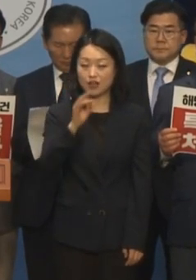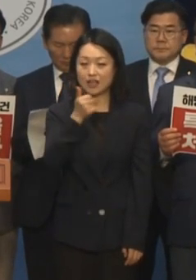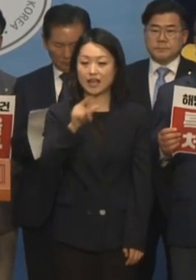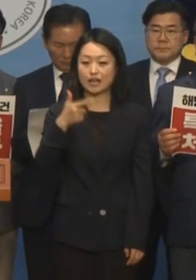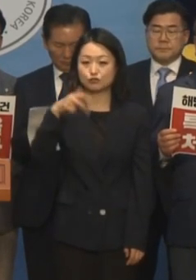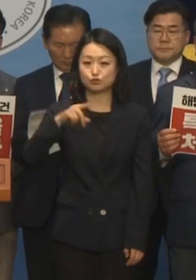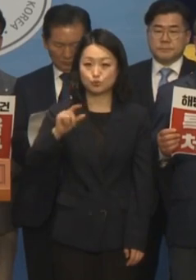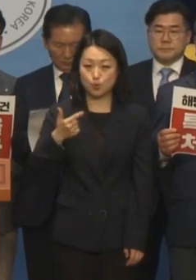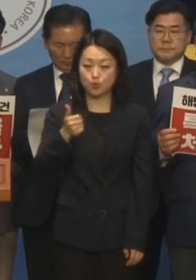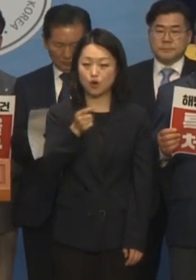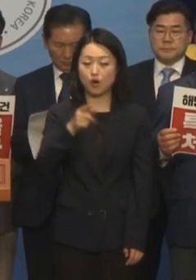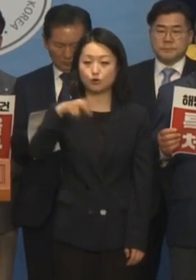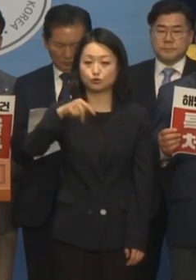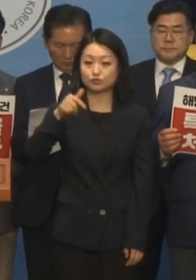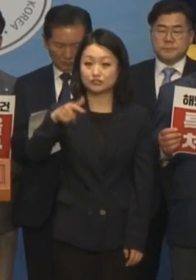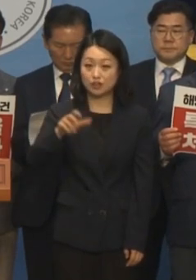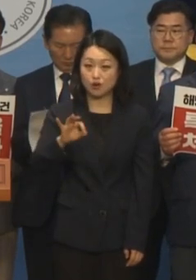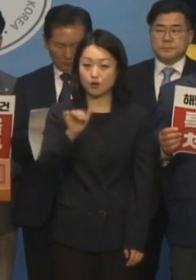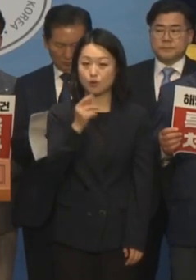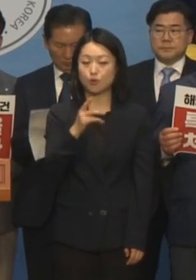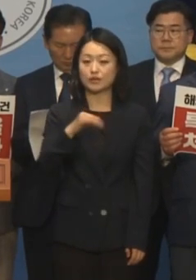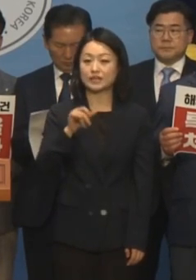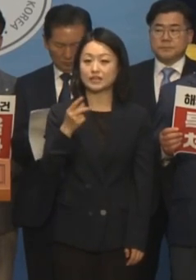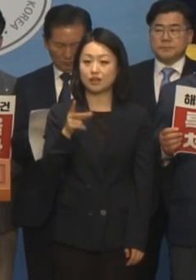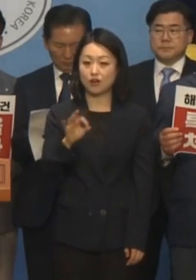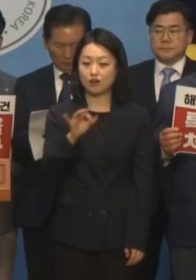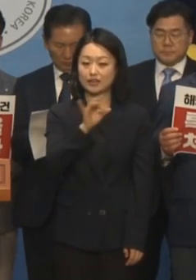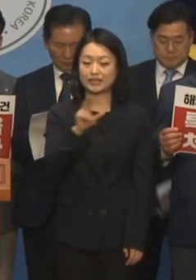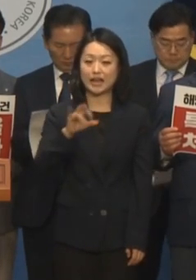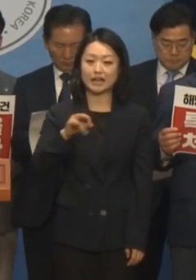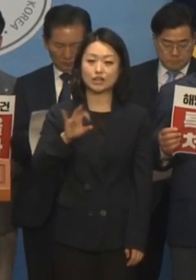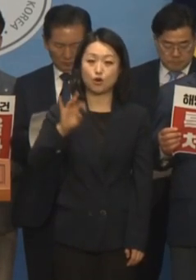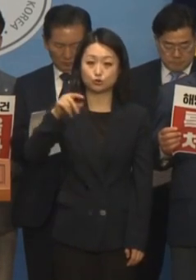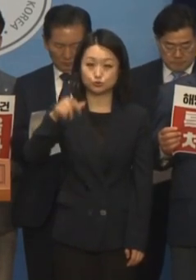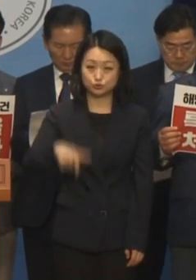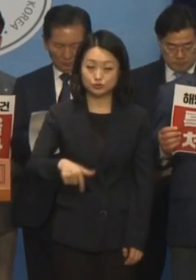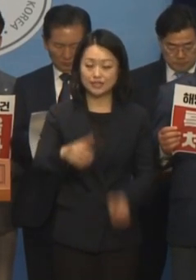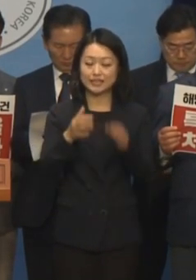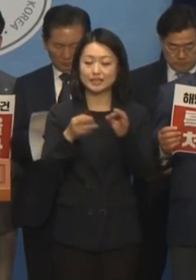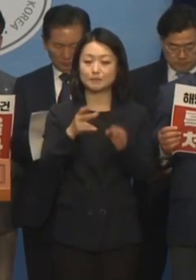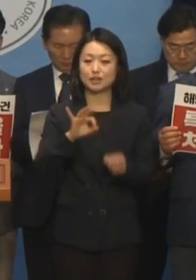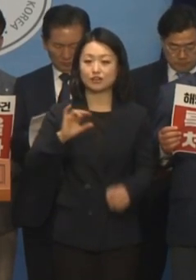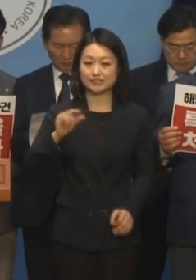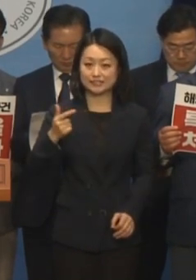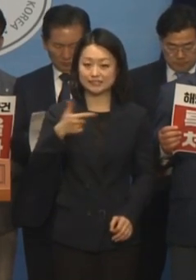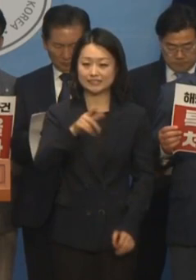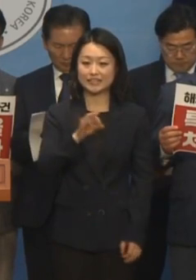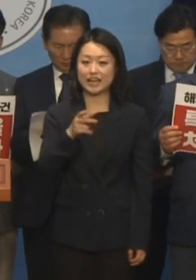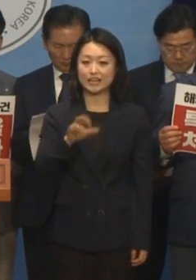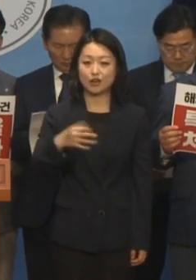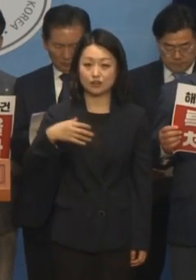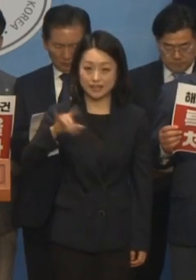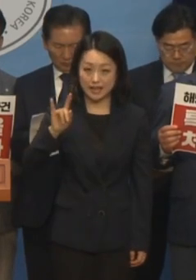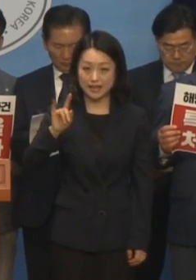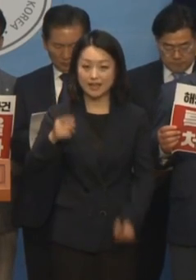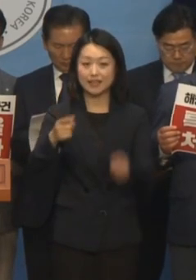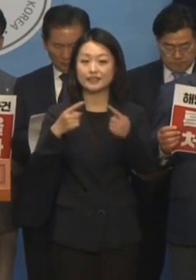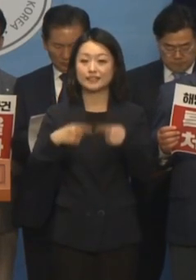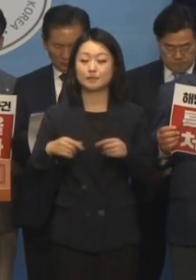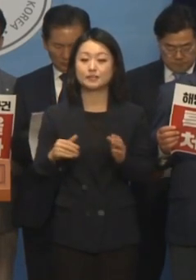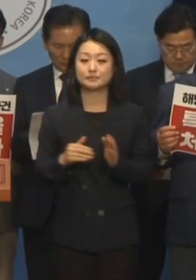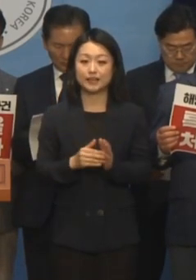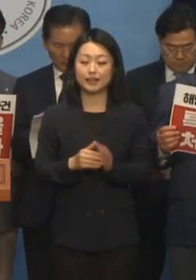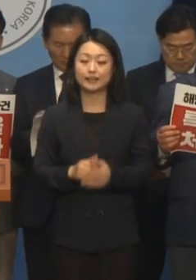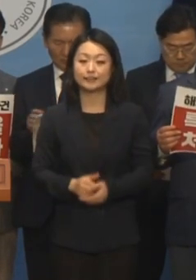의원님, 허숙정 의원님, 홍기현 의원님, 양경숙 의원님, 김영진 의원님, 그리고 장경태 최고위원님 참석해